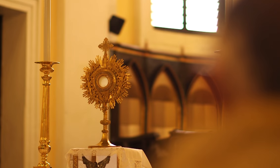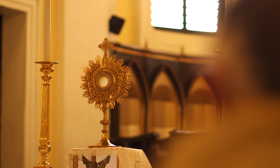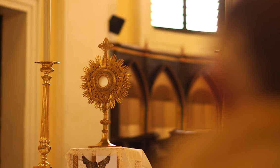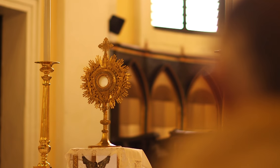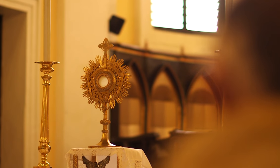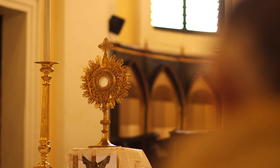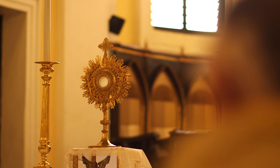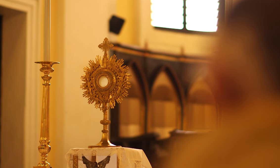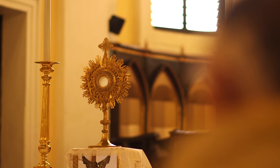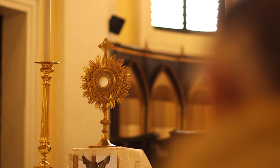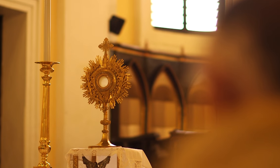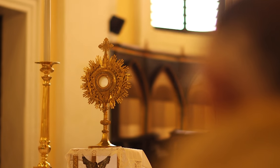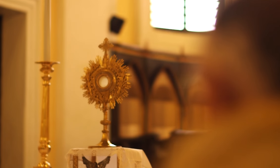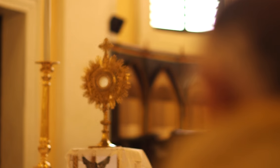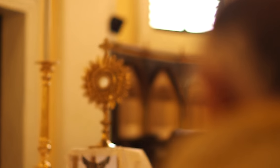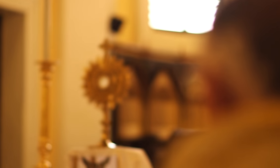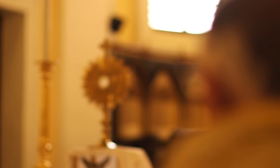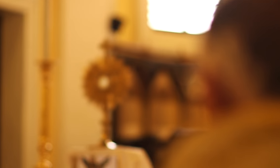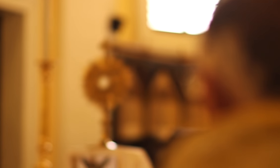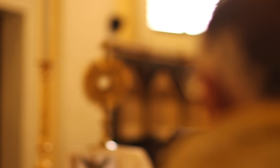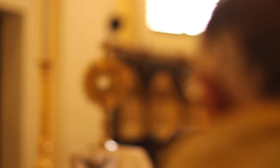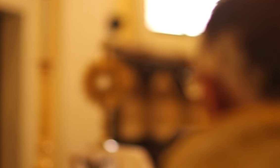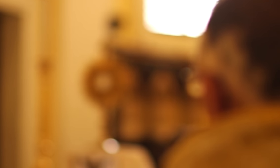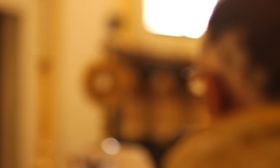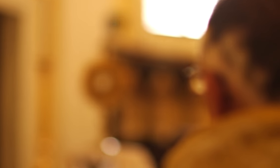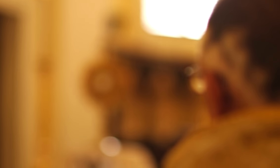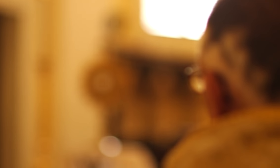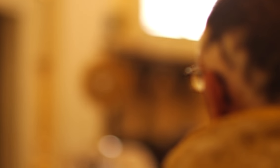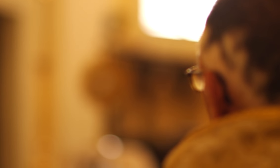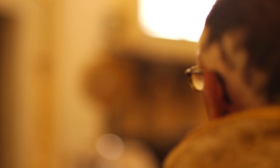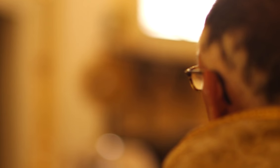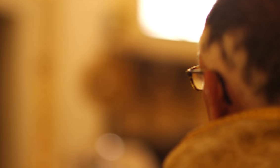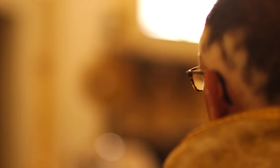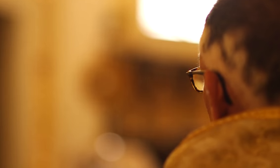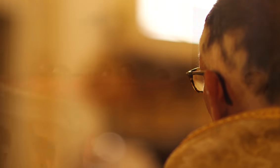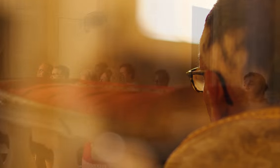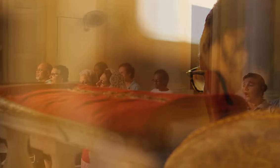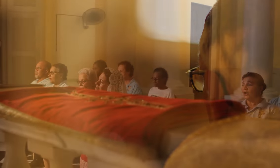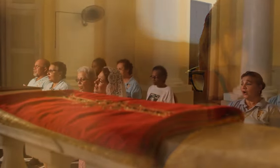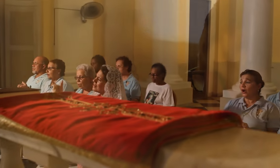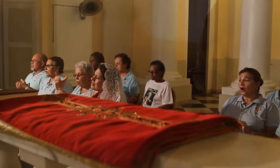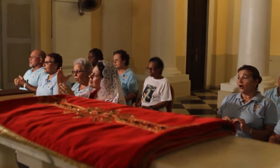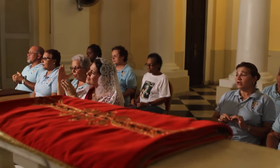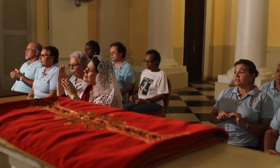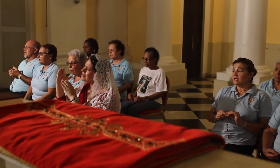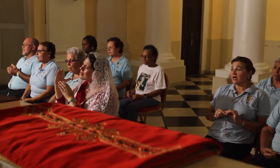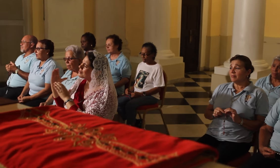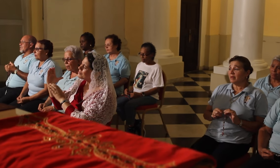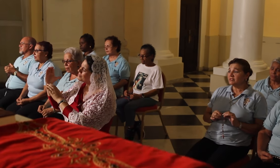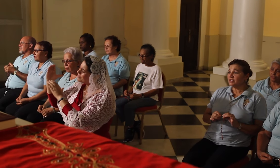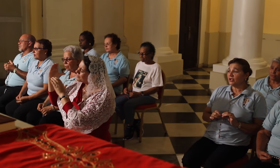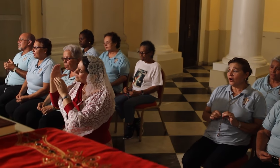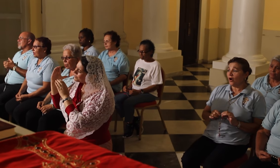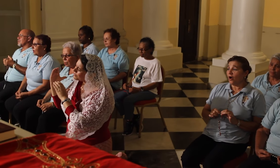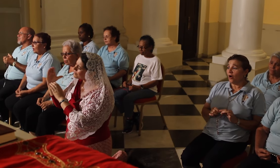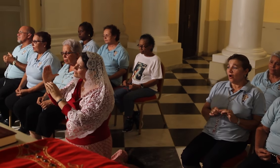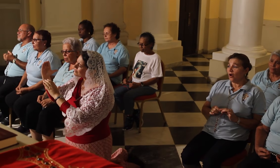entero. Por su dolorosa